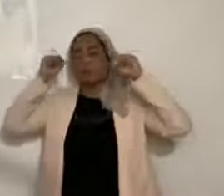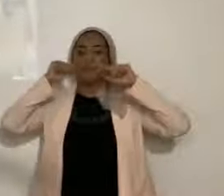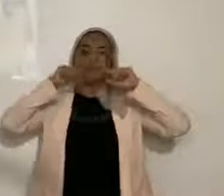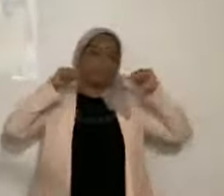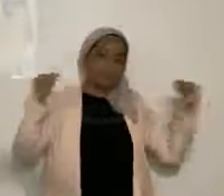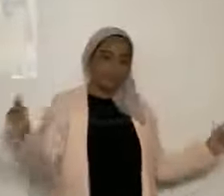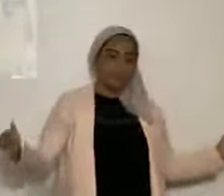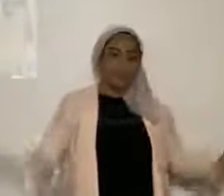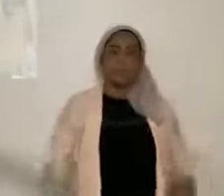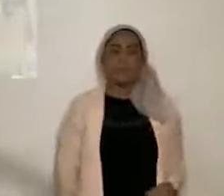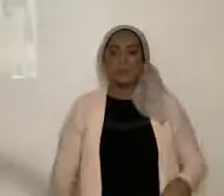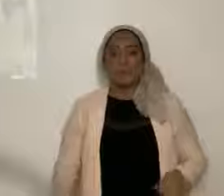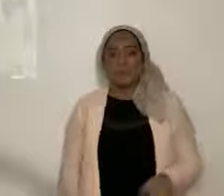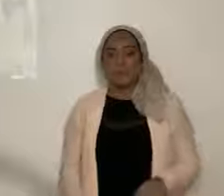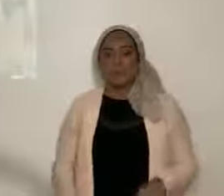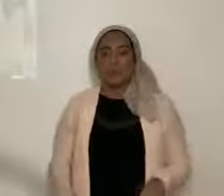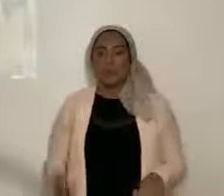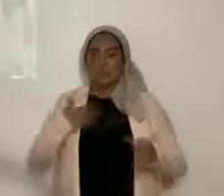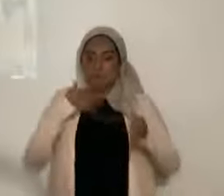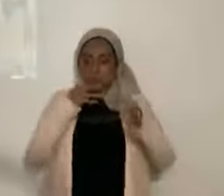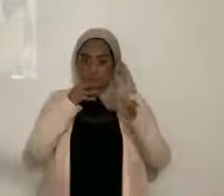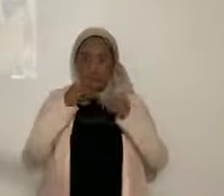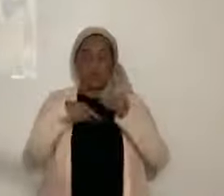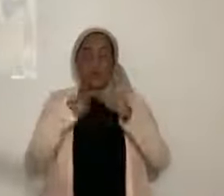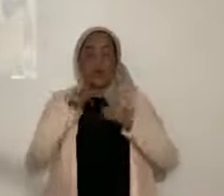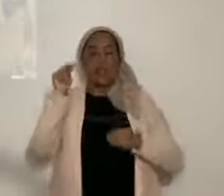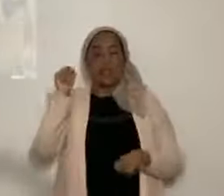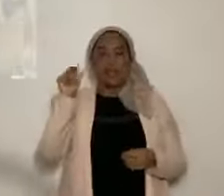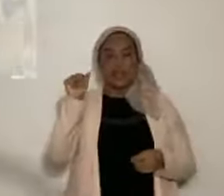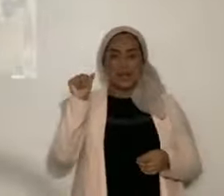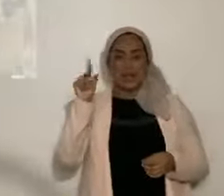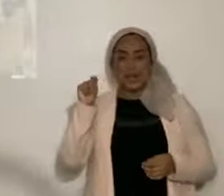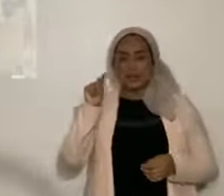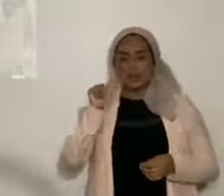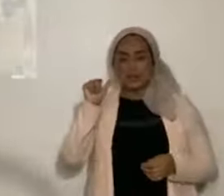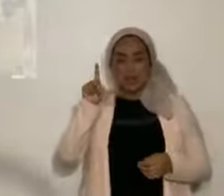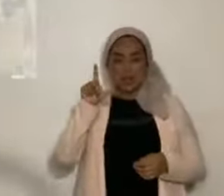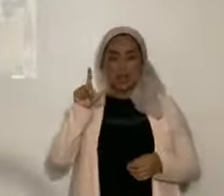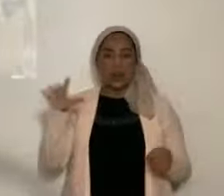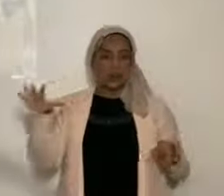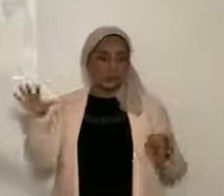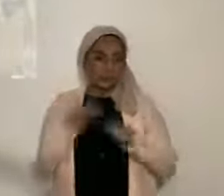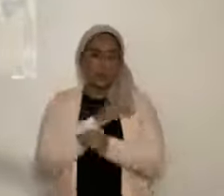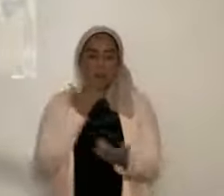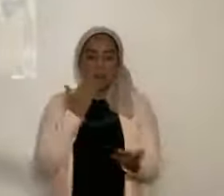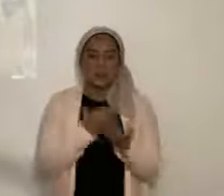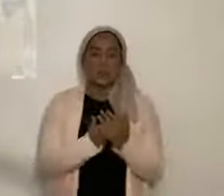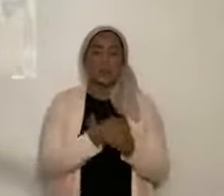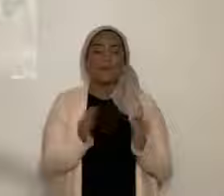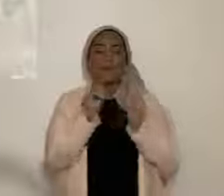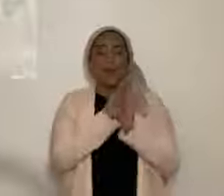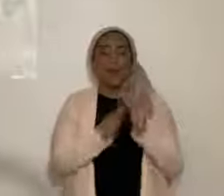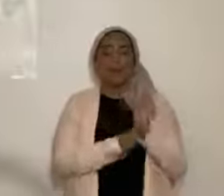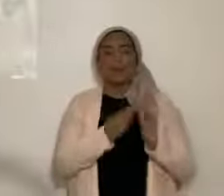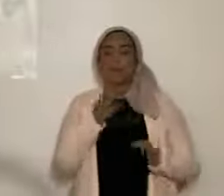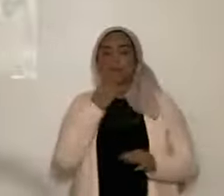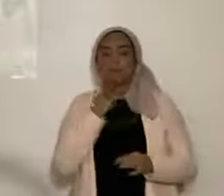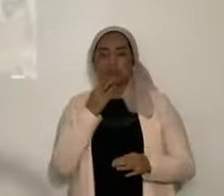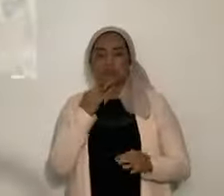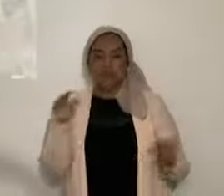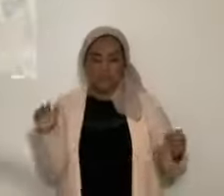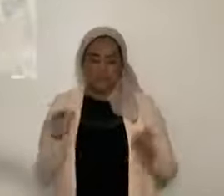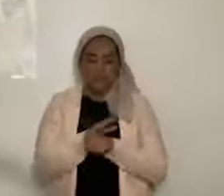etcétera. Ahora, estoy hablando de un atzal, un arrebato netamente bíblico, judío, hebreo,